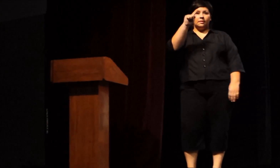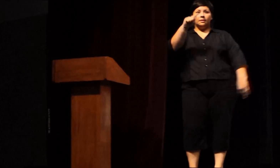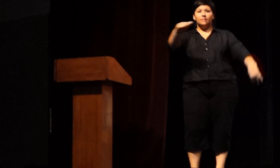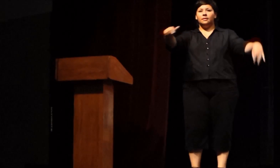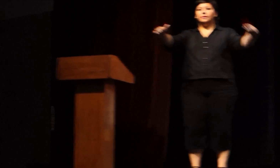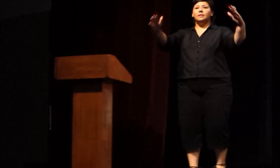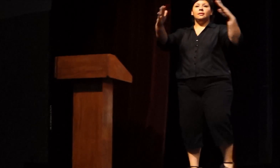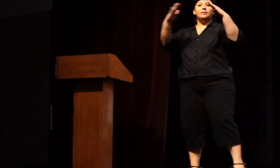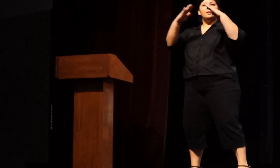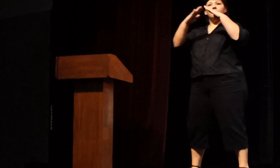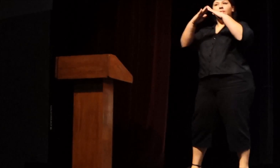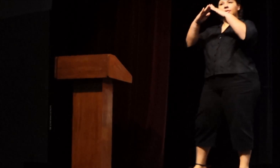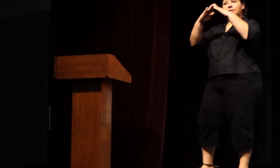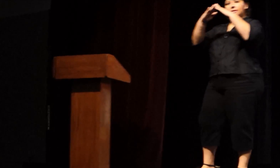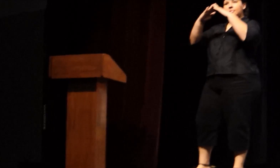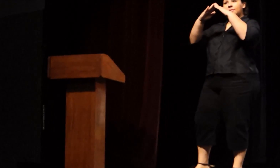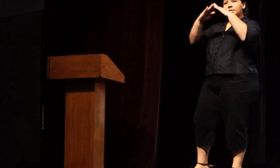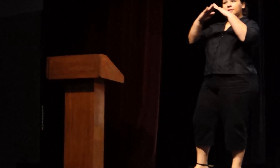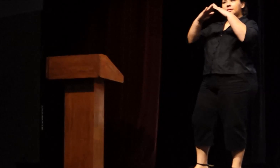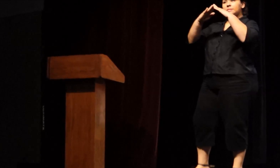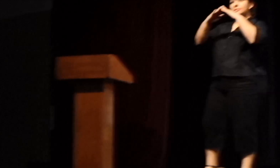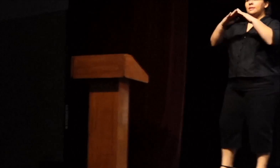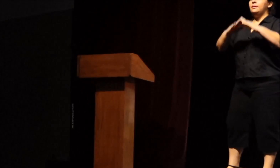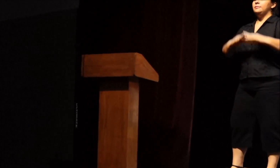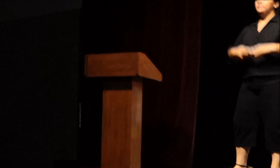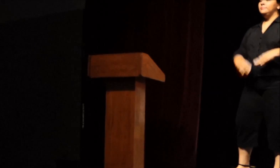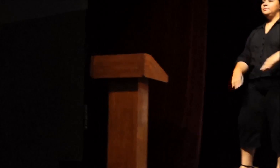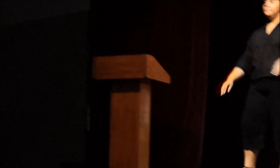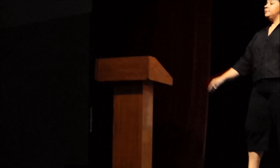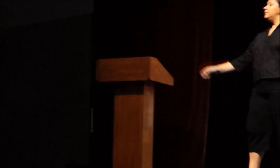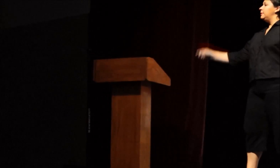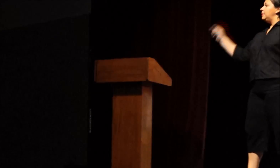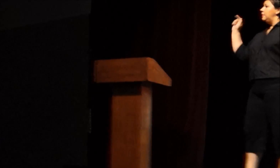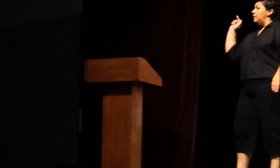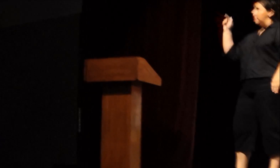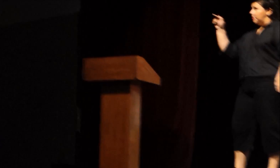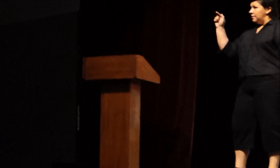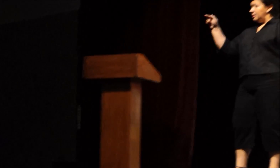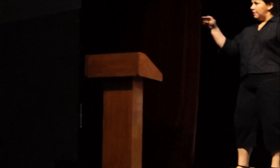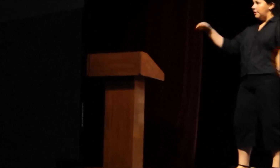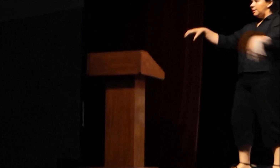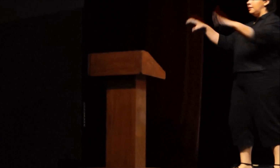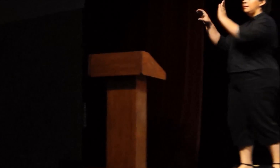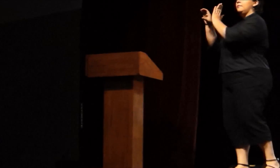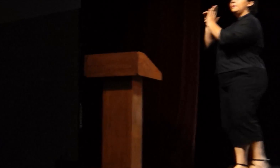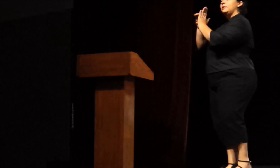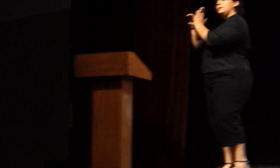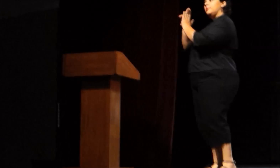En esta granja había una casa donde vivía el granjero con su esposo.